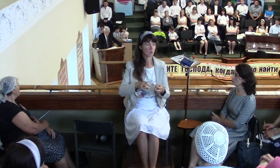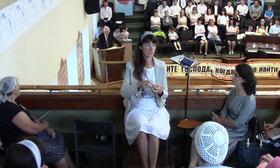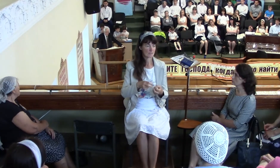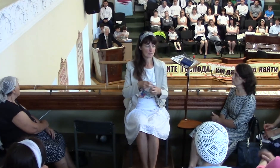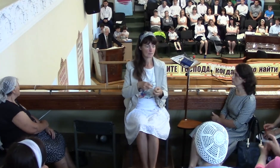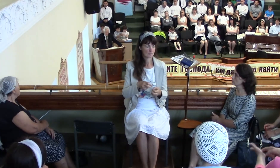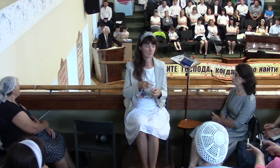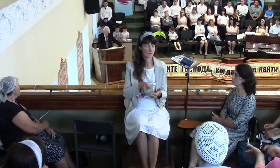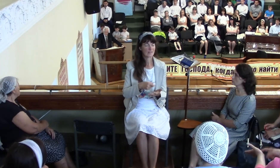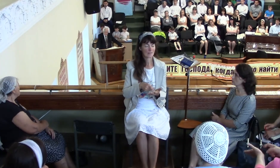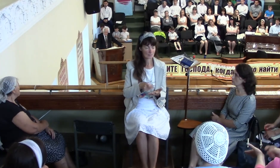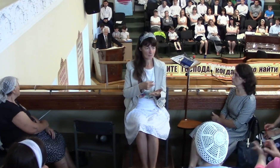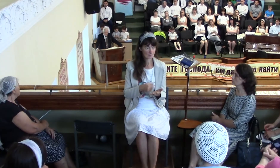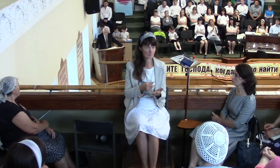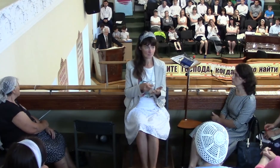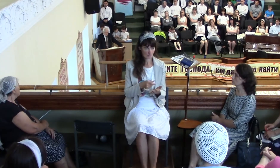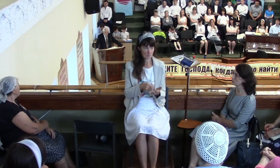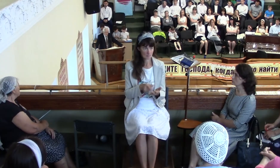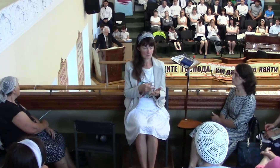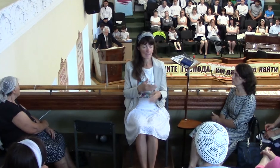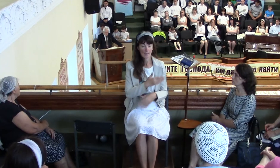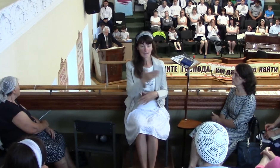ту церковь. И меня это радовало.